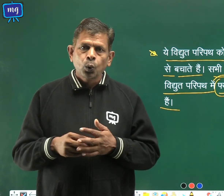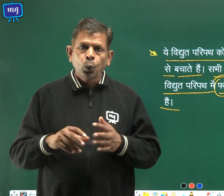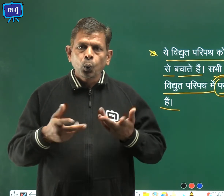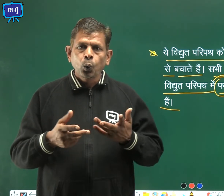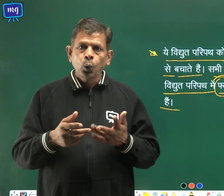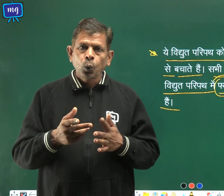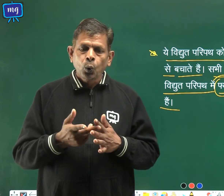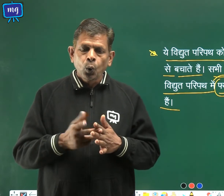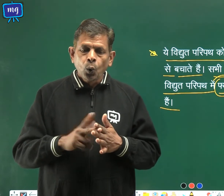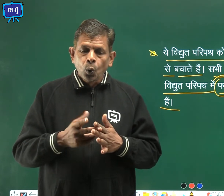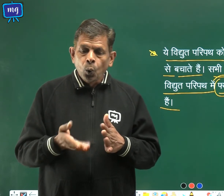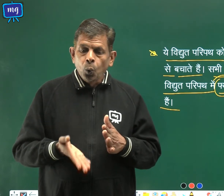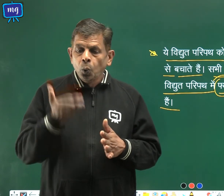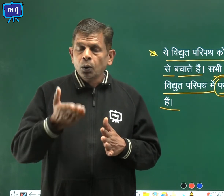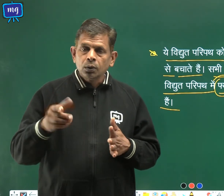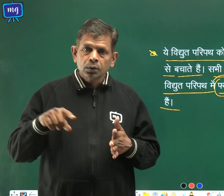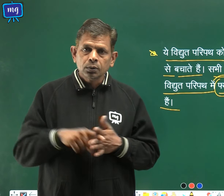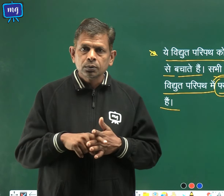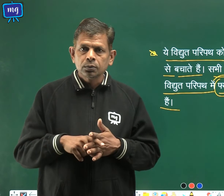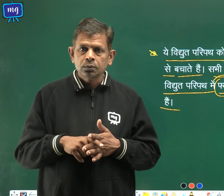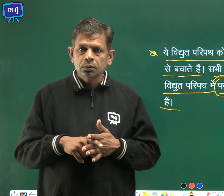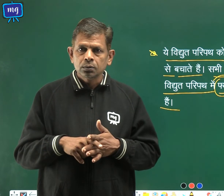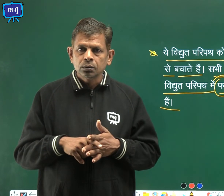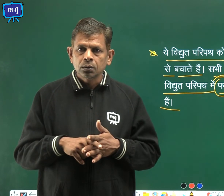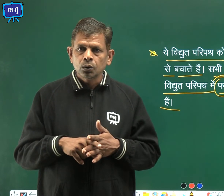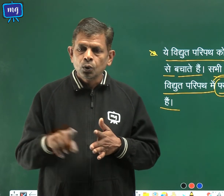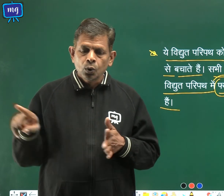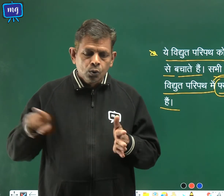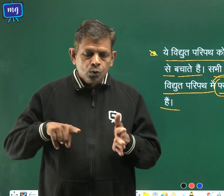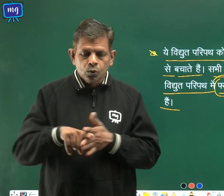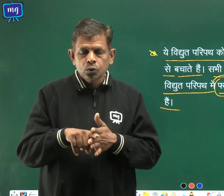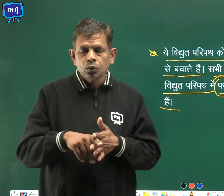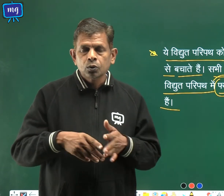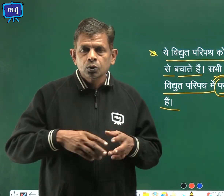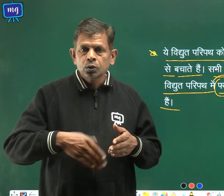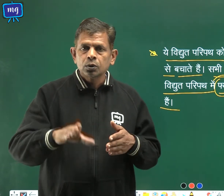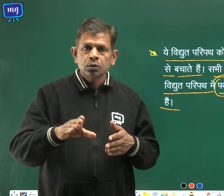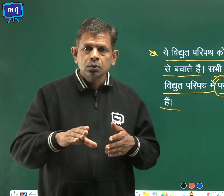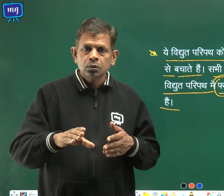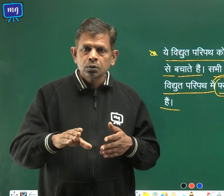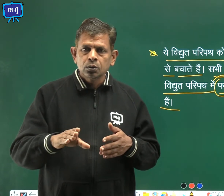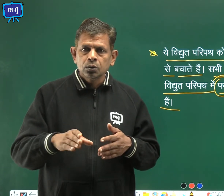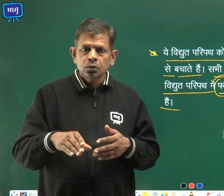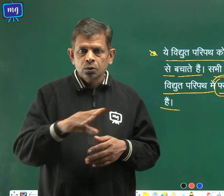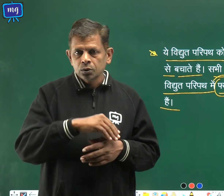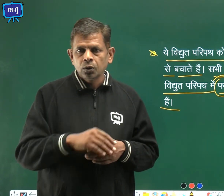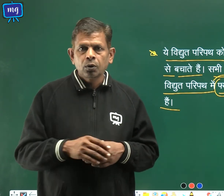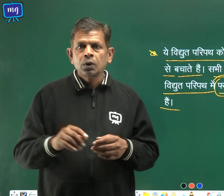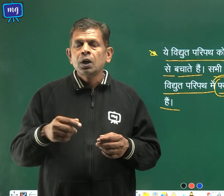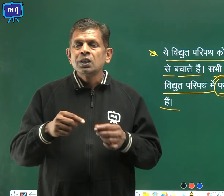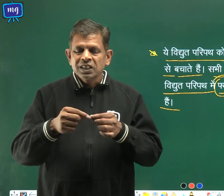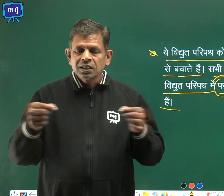उच्च क्षमता से ज़्यादा की विद्युत धारा प्रवाहित होती है तो वो